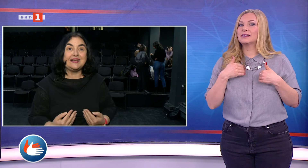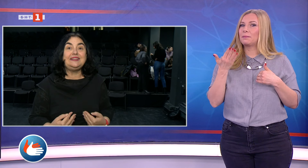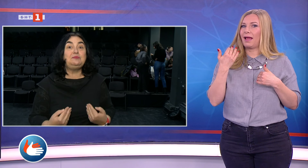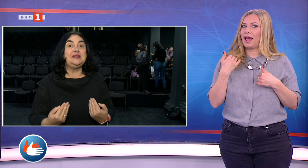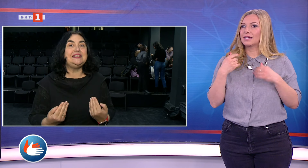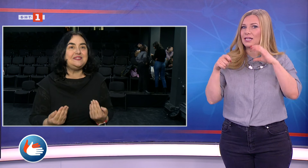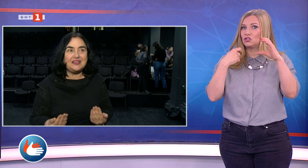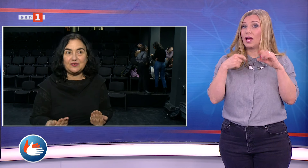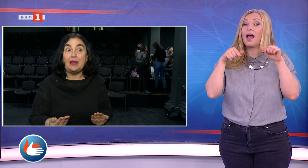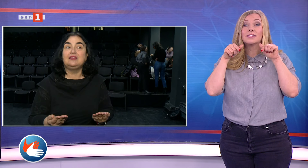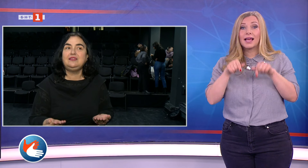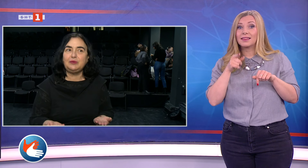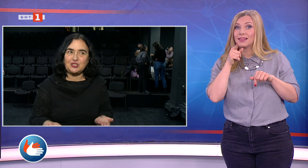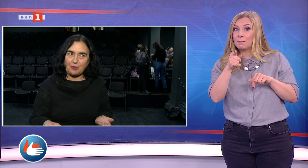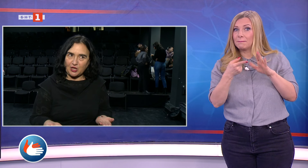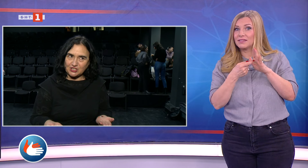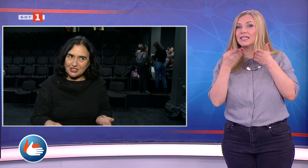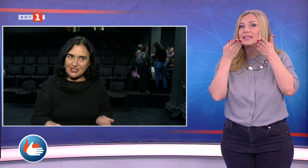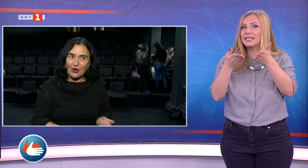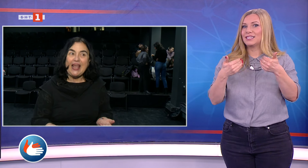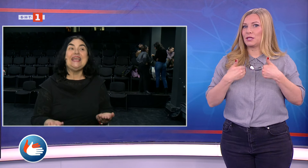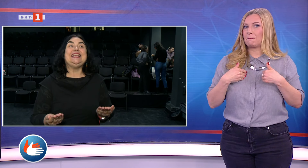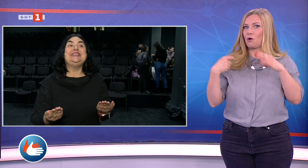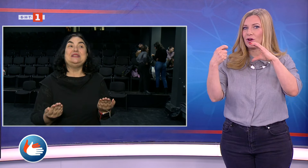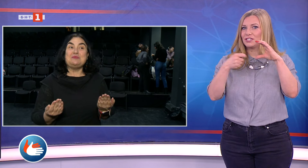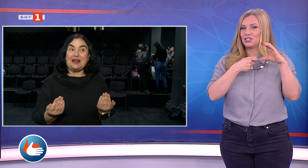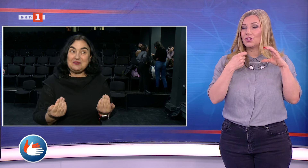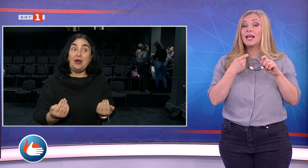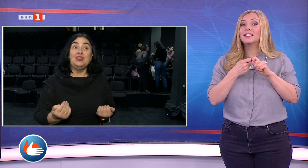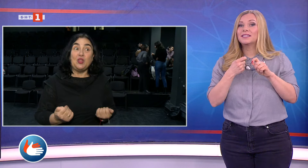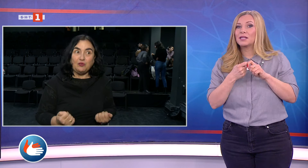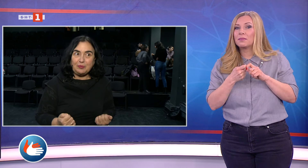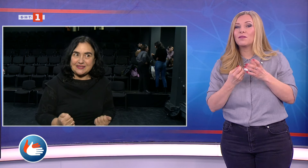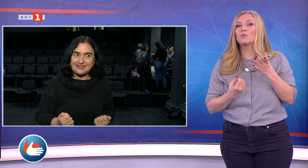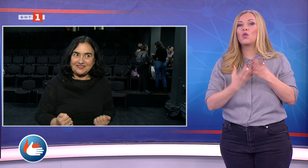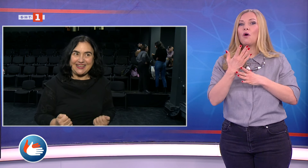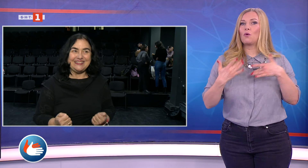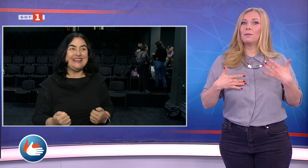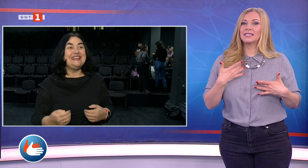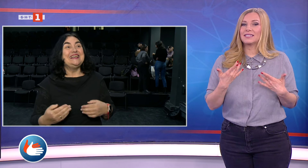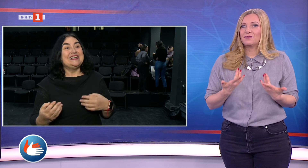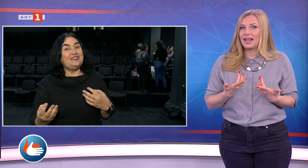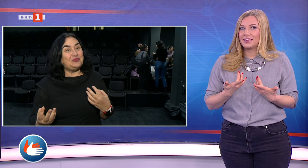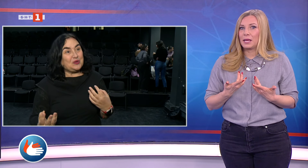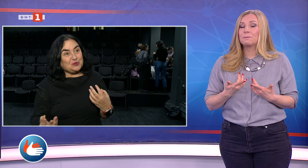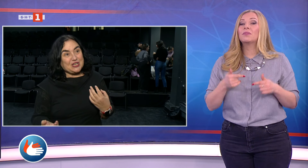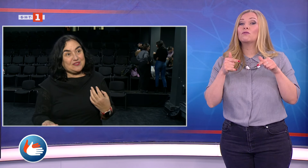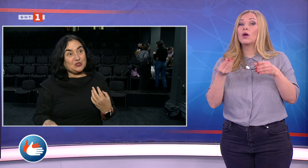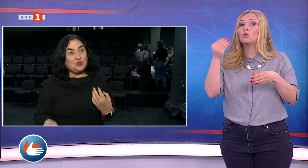те предизвиквам ти да бъдеш моя режисьор и да направим ново представление, в което участват чуващи